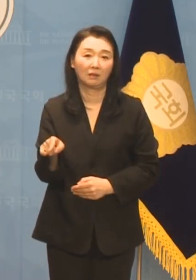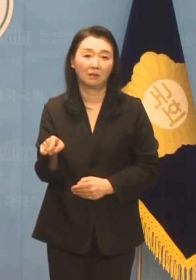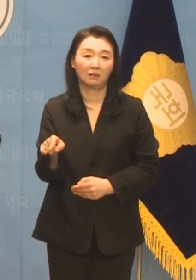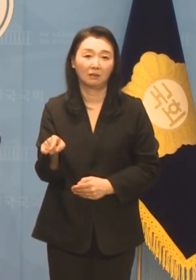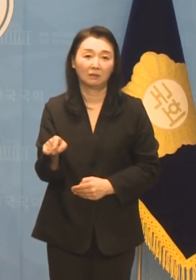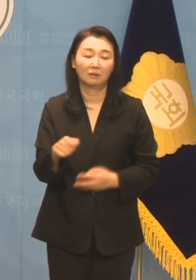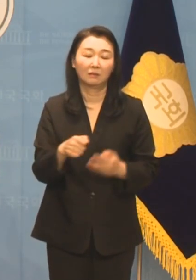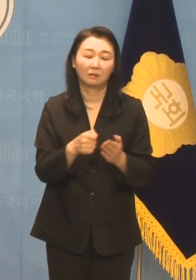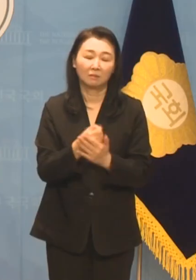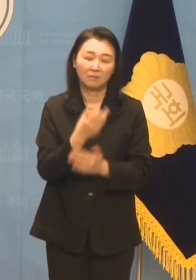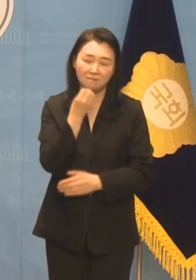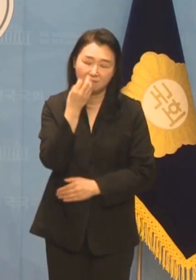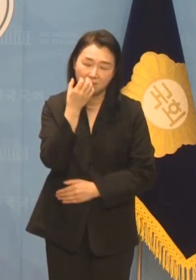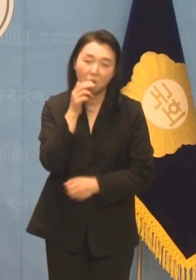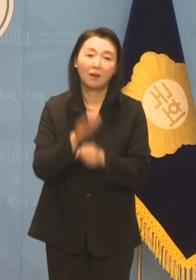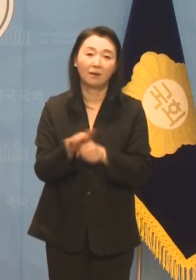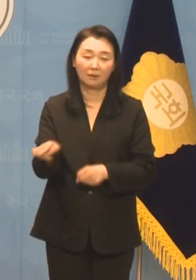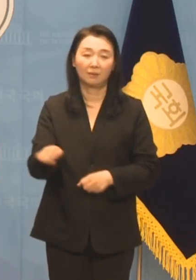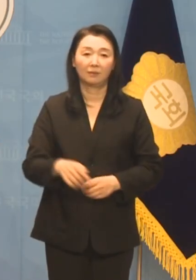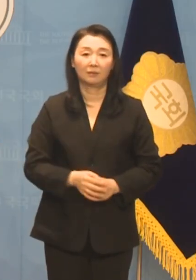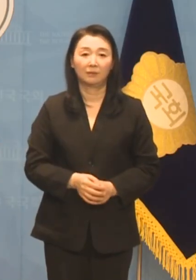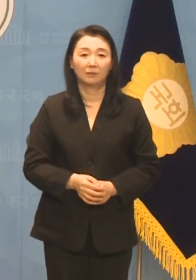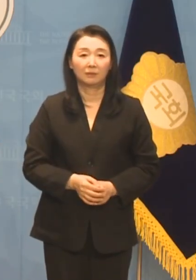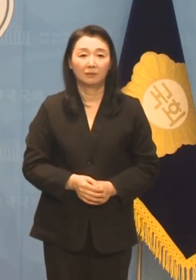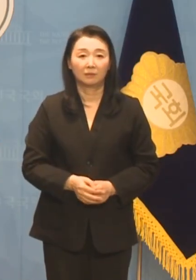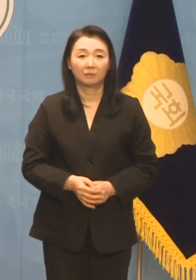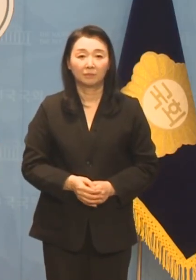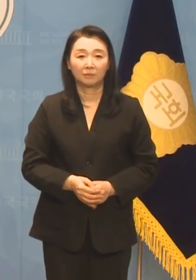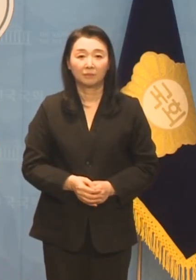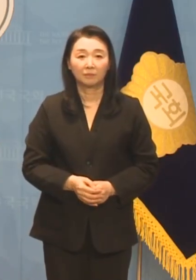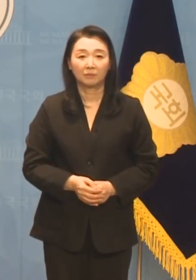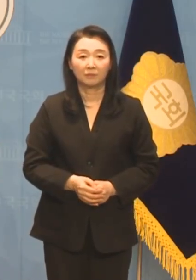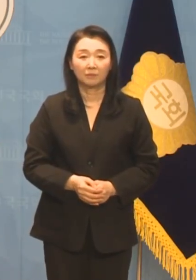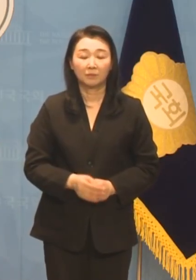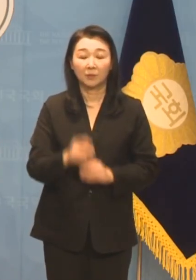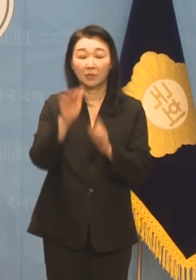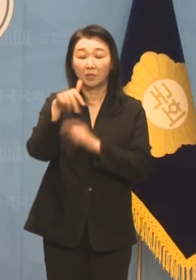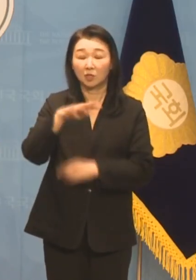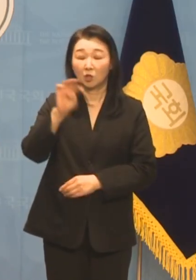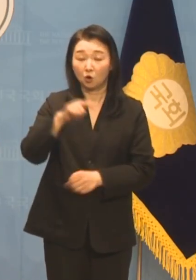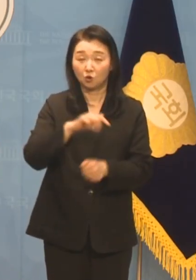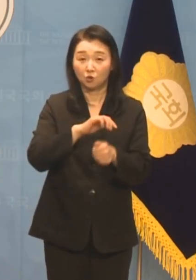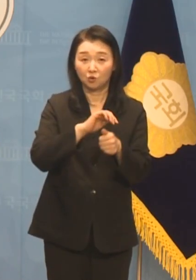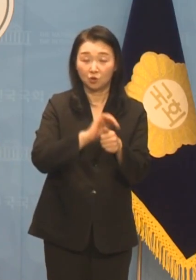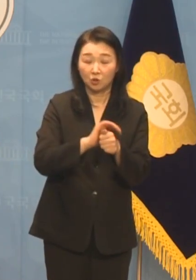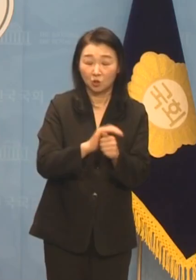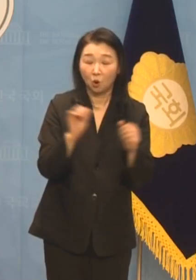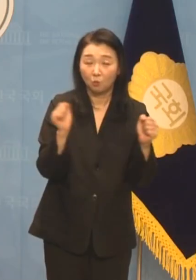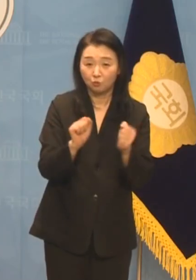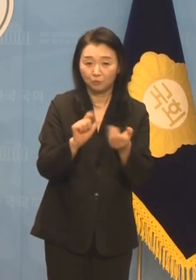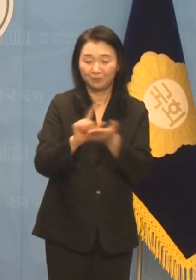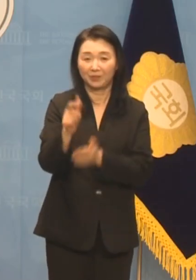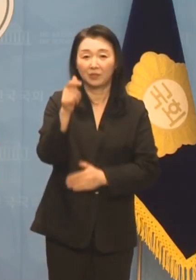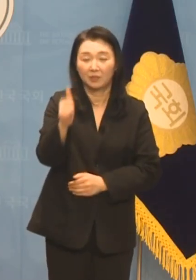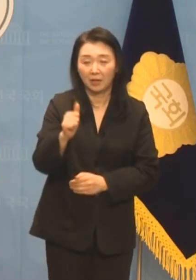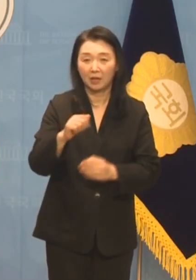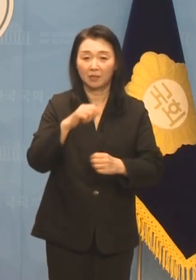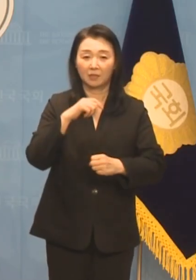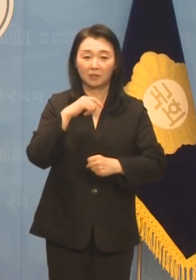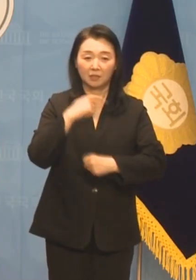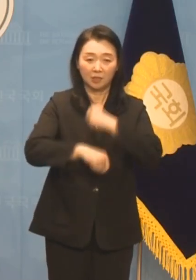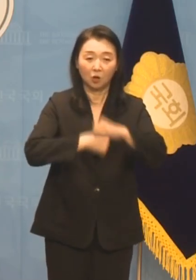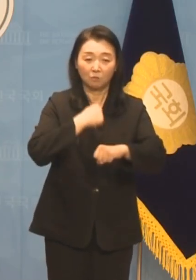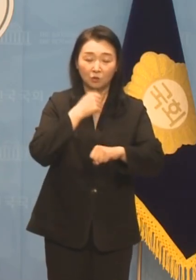참으로 해괴망측한 풍경입니다. 이철우 경북지사는 자유민주주의를 지켜야 한다는 교시를,